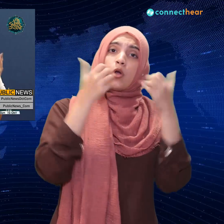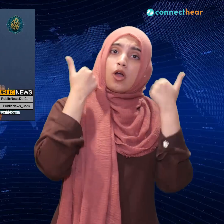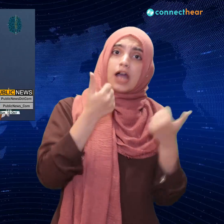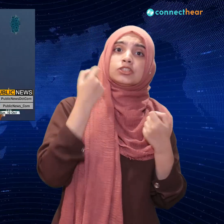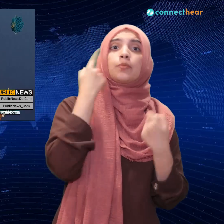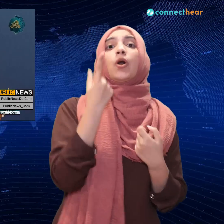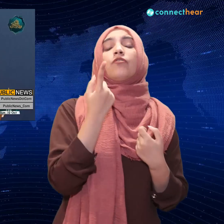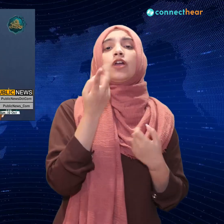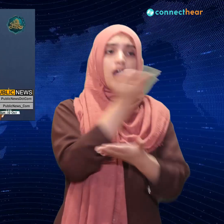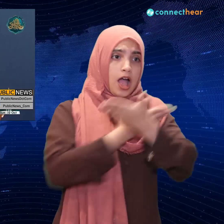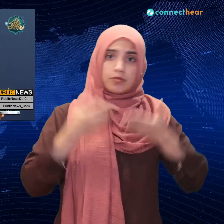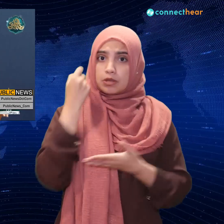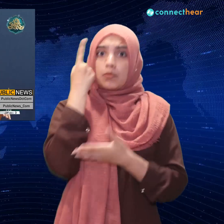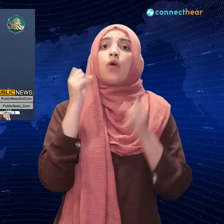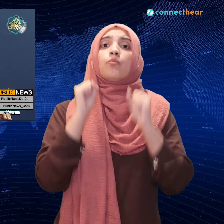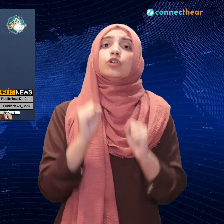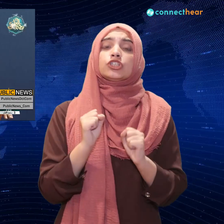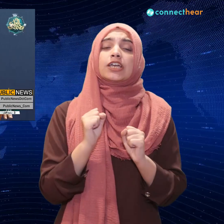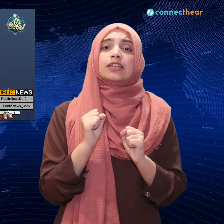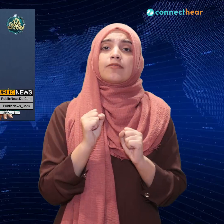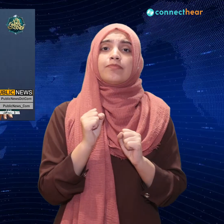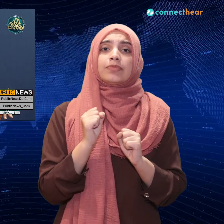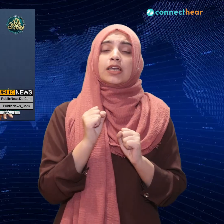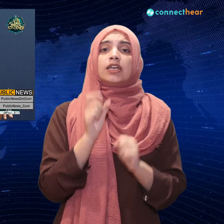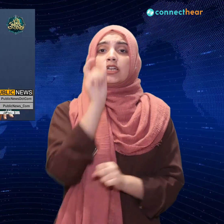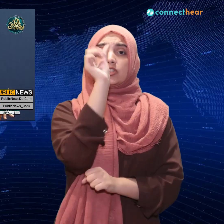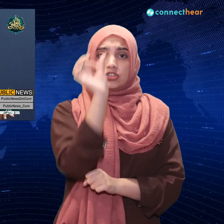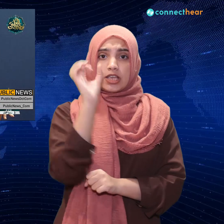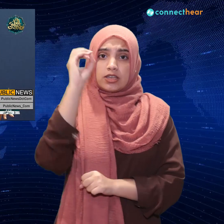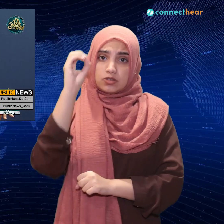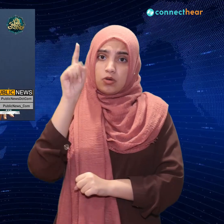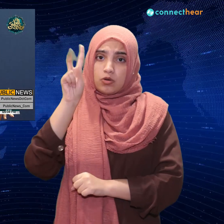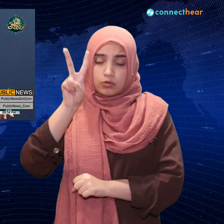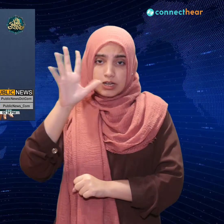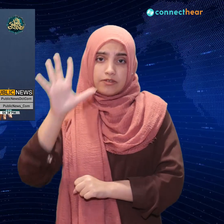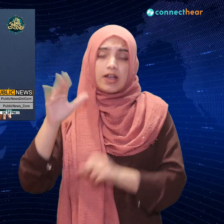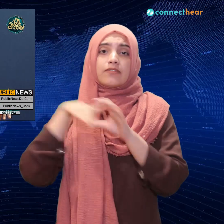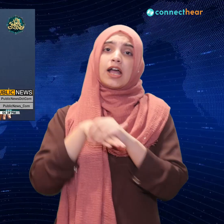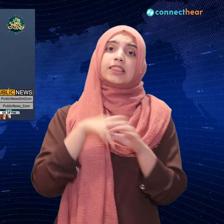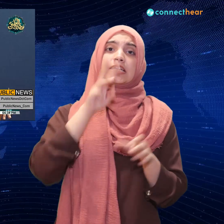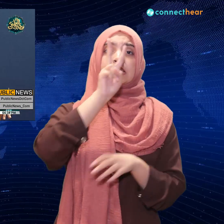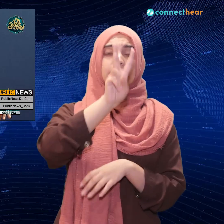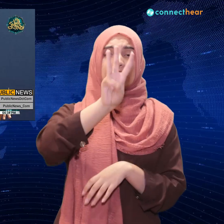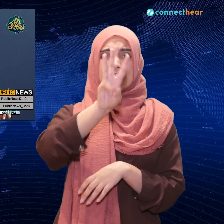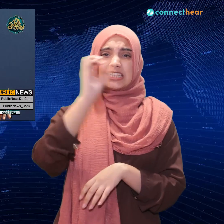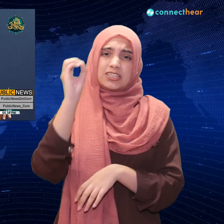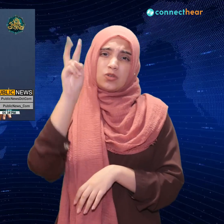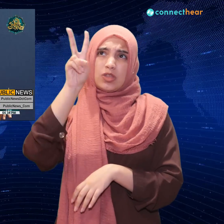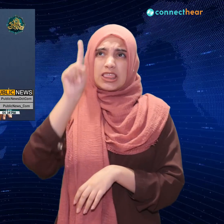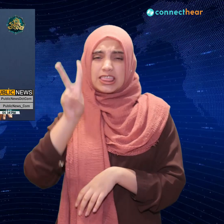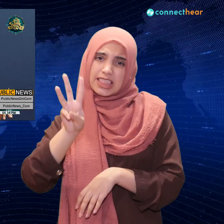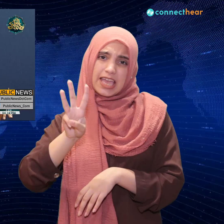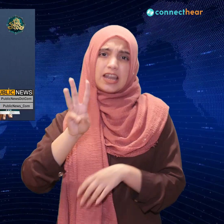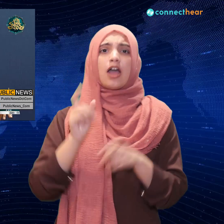آپ سمجھ ہی نہیں سکتے کہ 625 میں 313 لوگ ہوتے ہیں جنگ بدر میں،